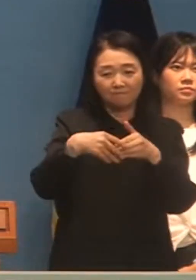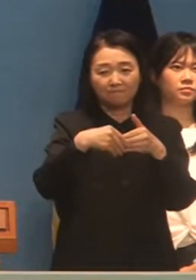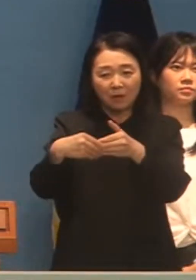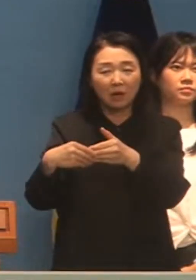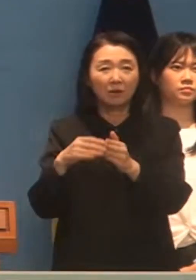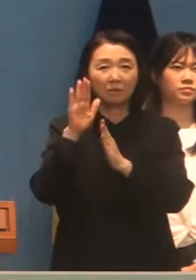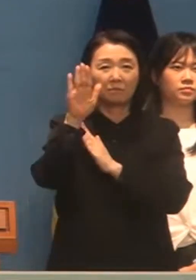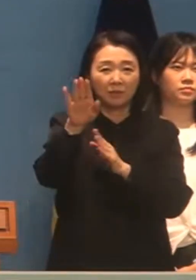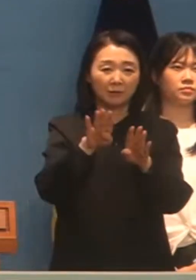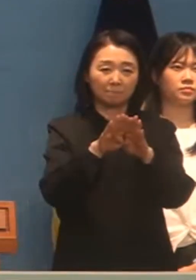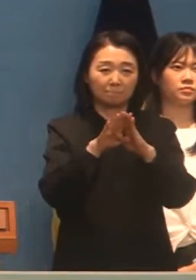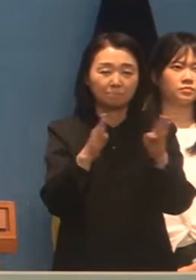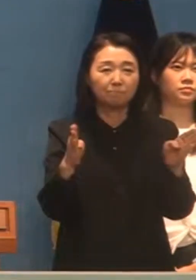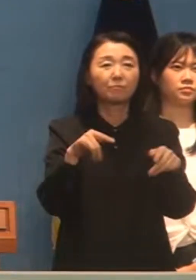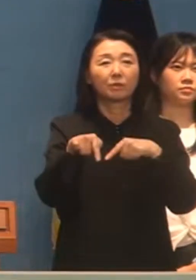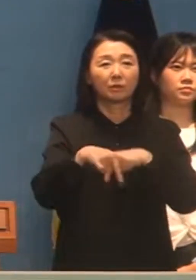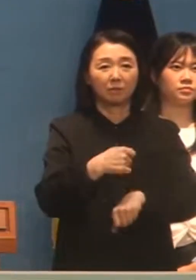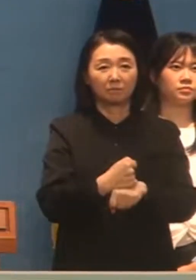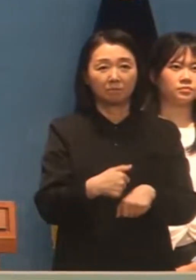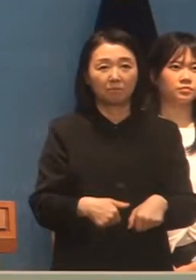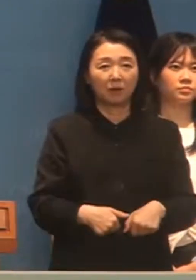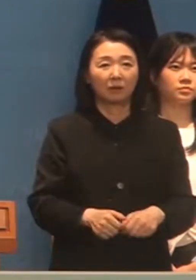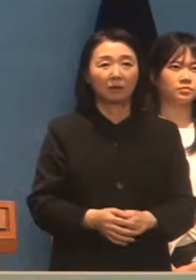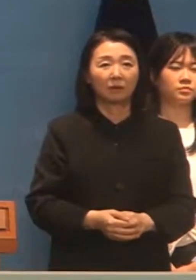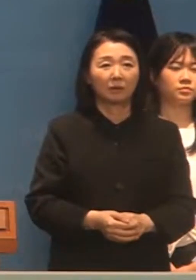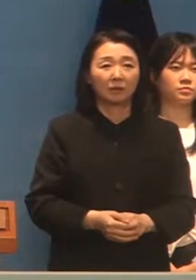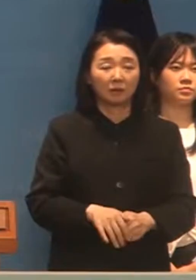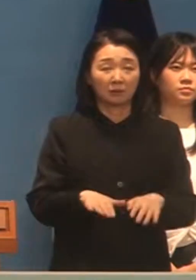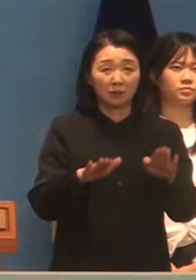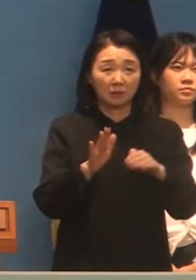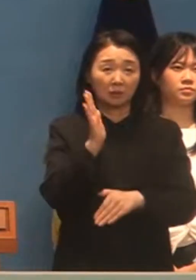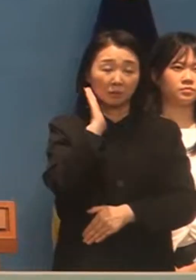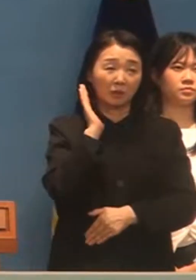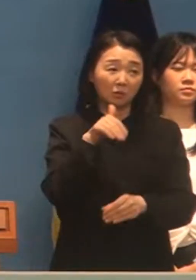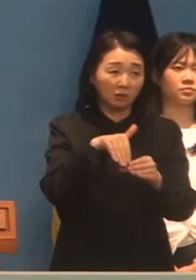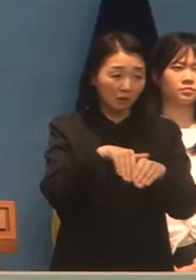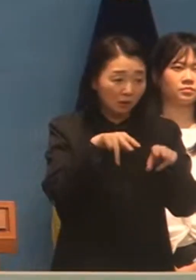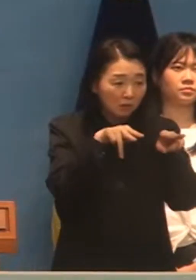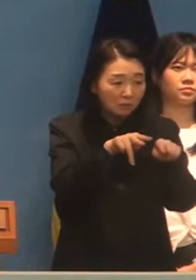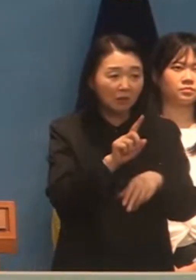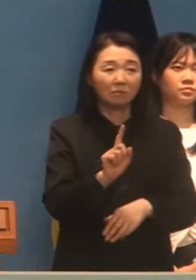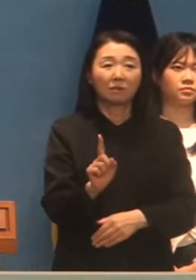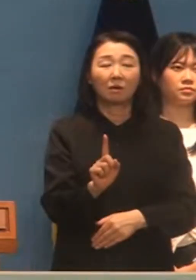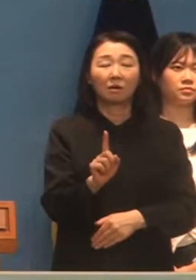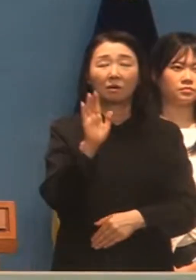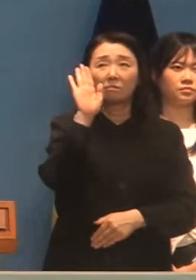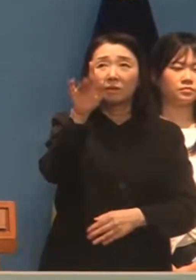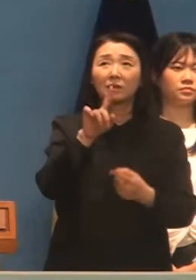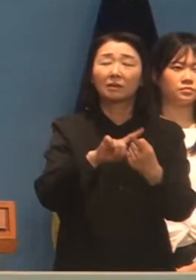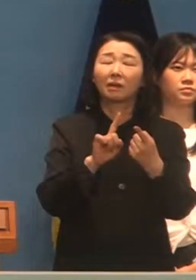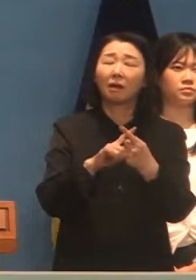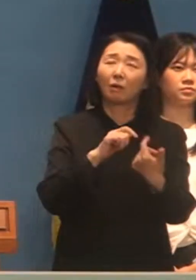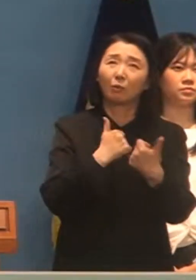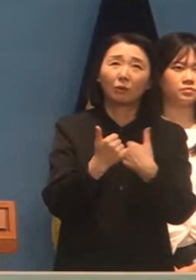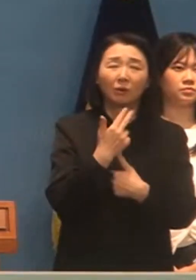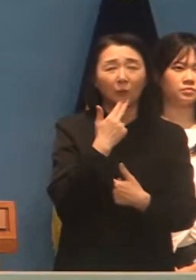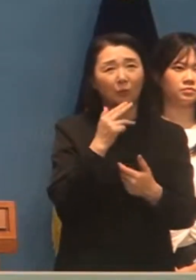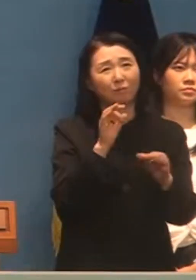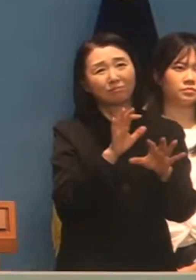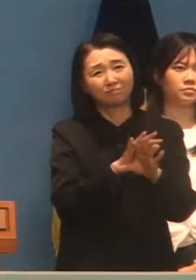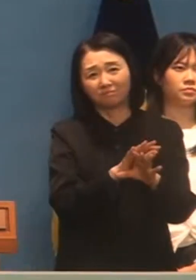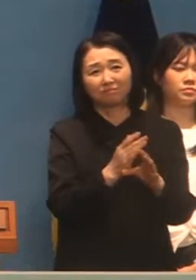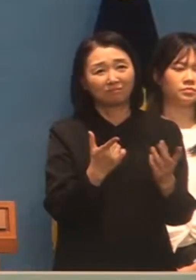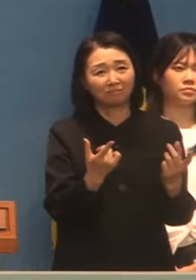이끌어내는 정치를 실천해야 할 때입니다. 하지만 지금 대선을 바라보면 미래에 대한 논의는 거의